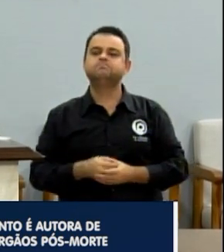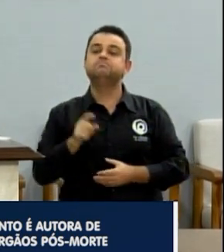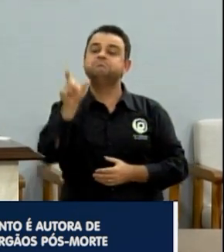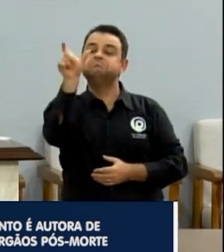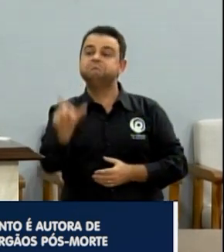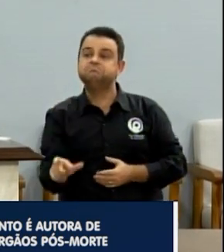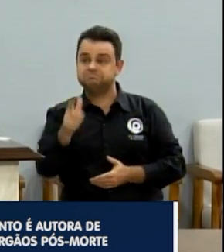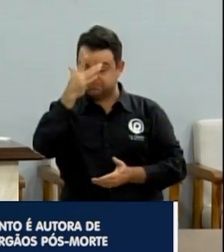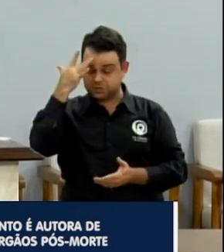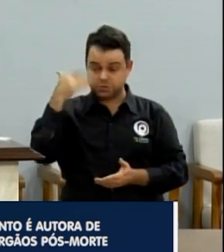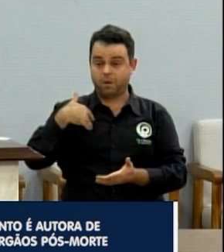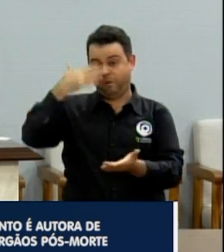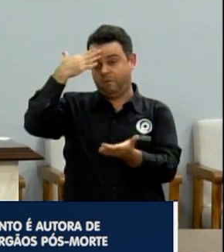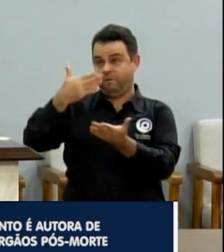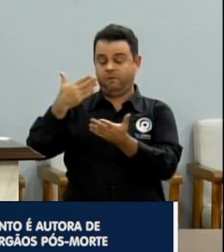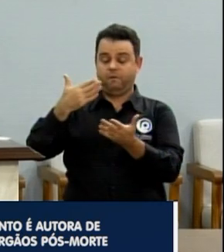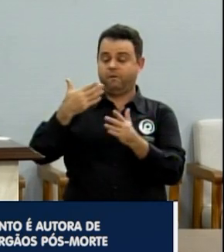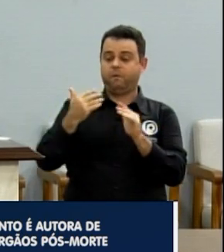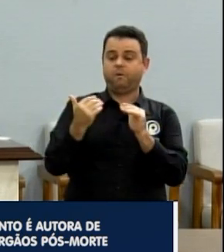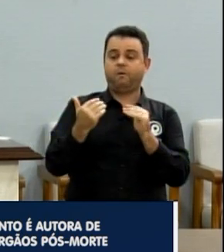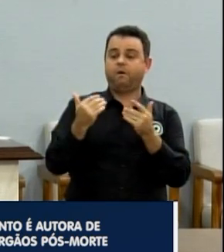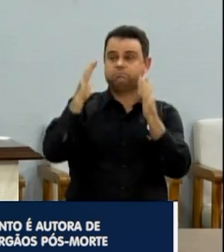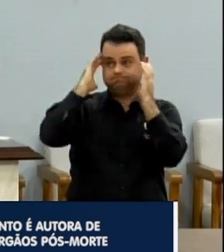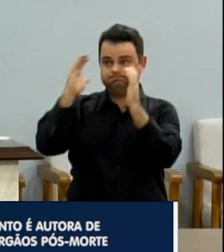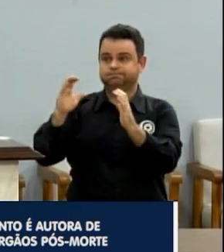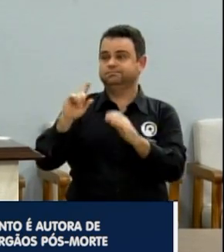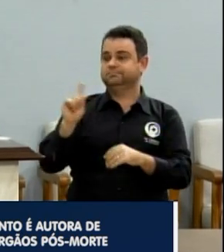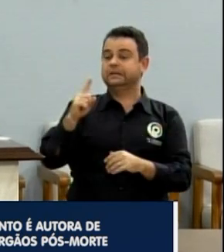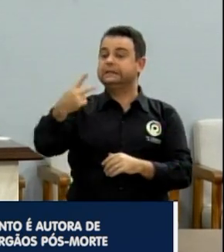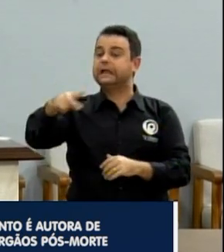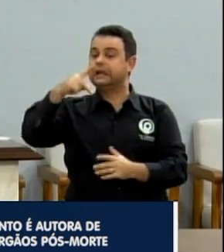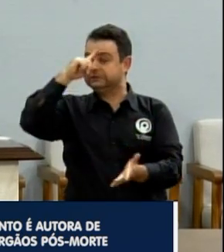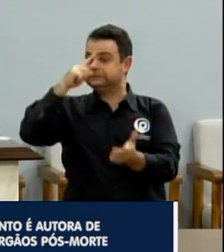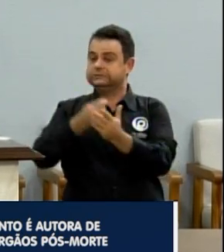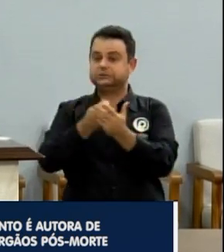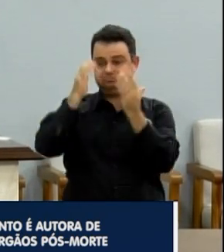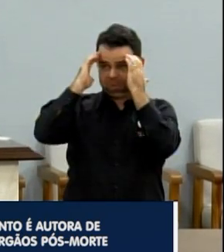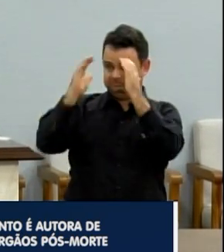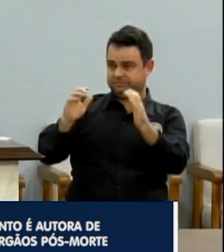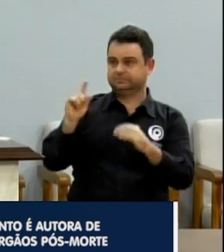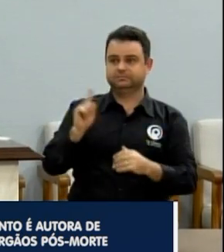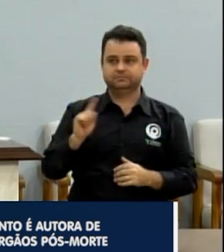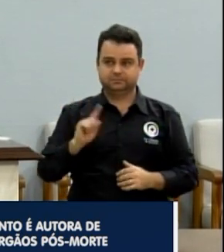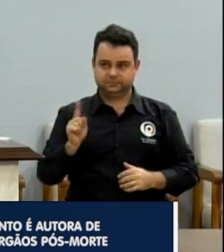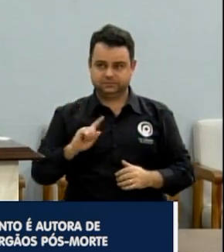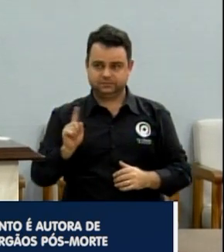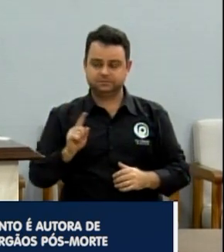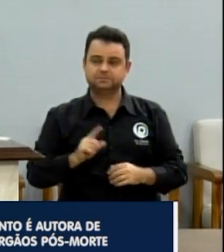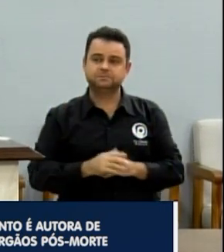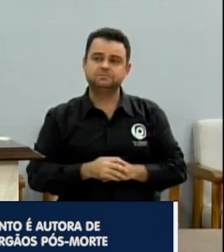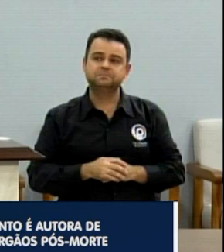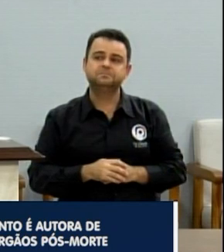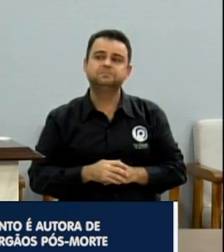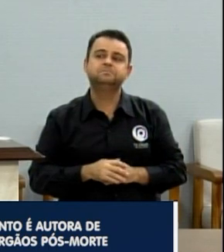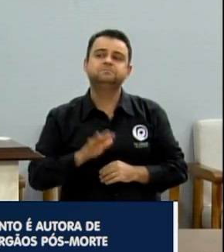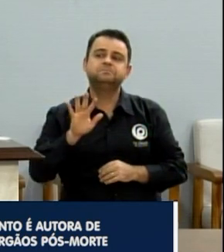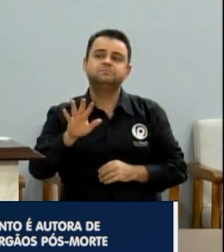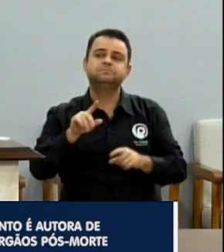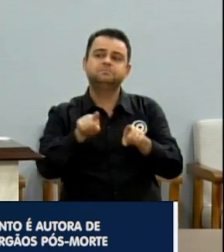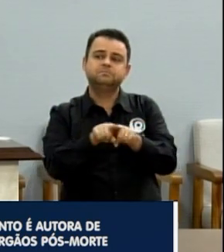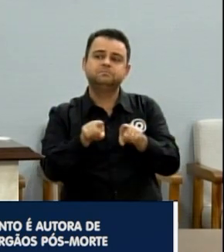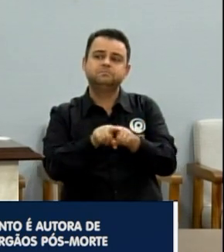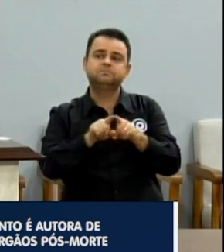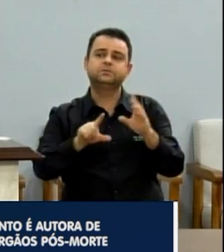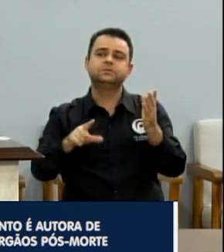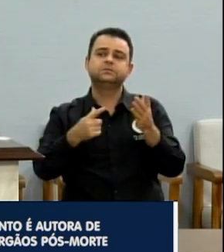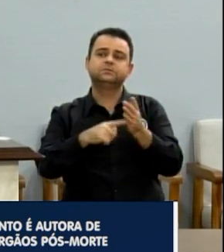pessoa. E, além disso, essa exigência de consentimento familiar, ela vai contra o artigo 14 do